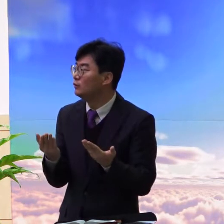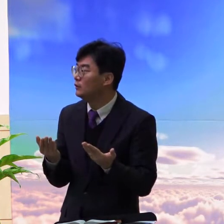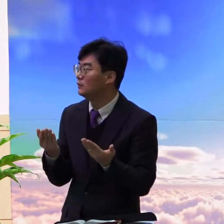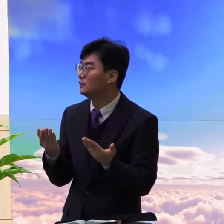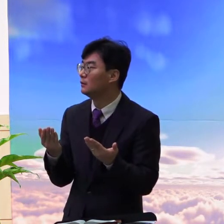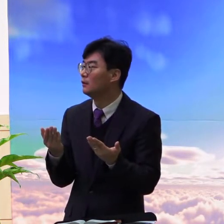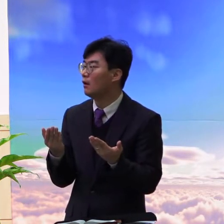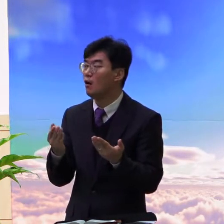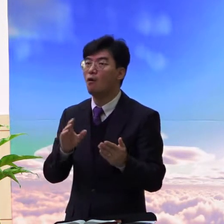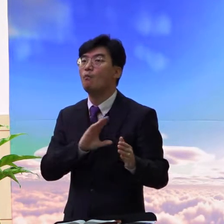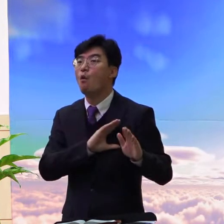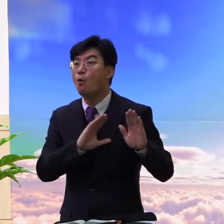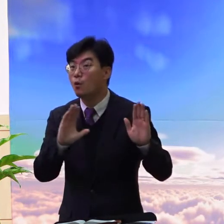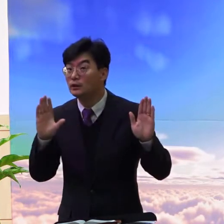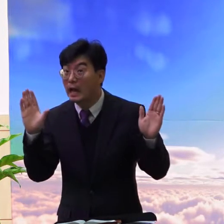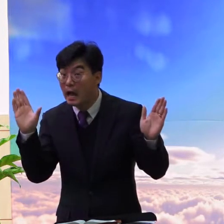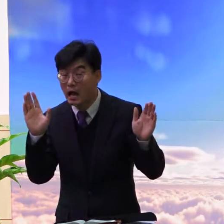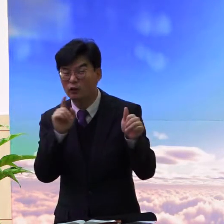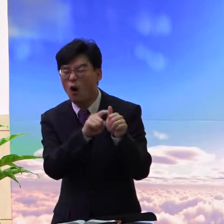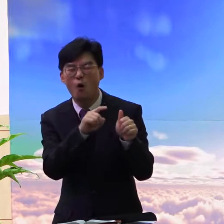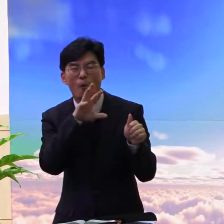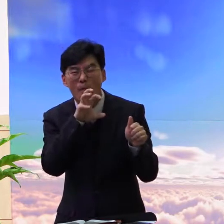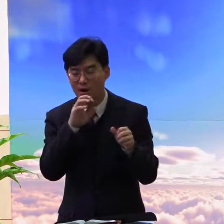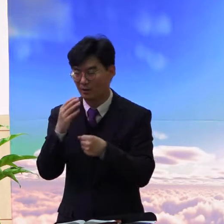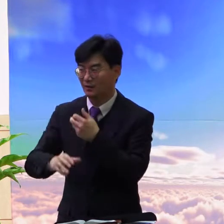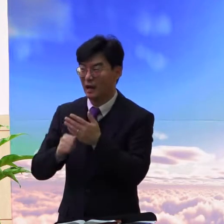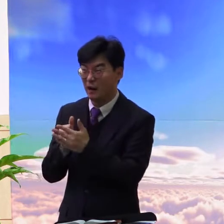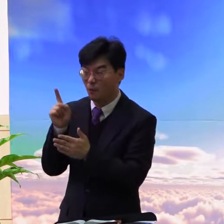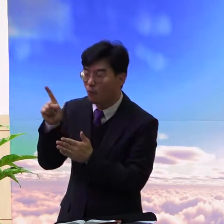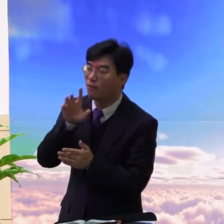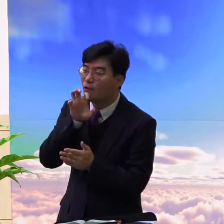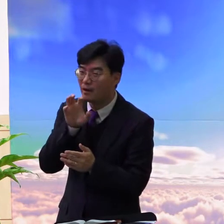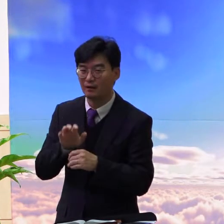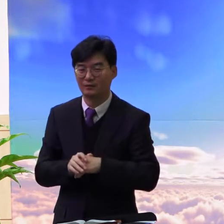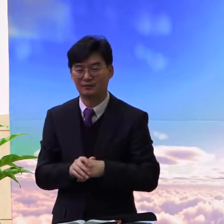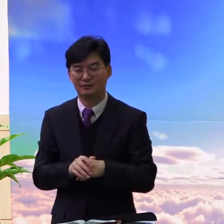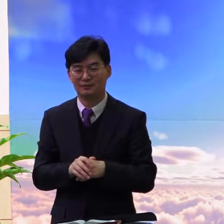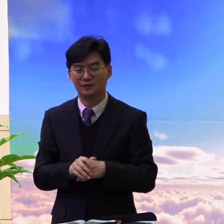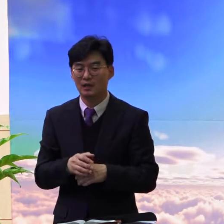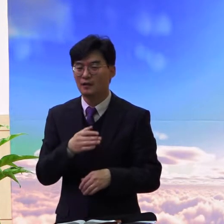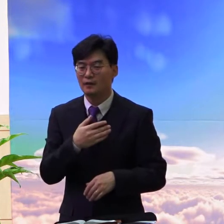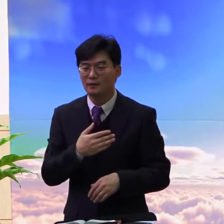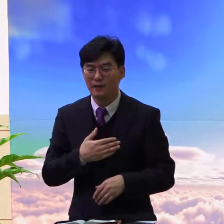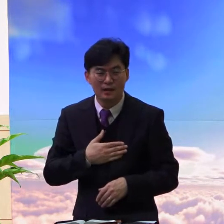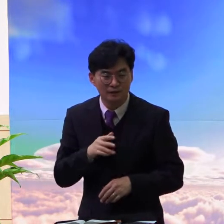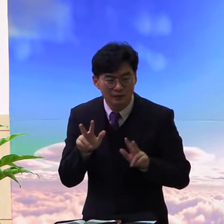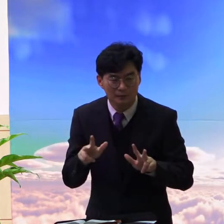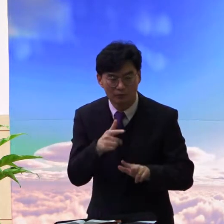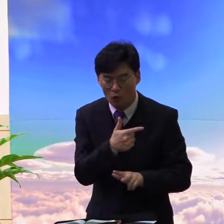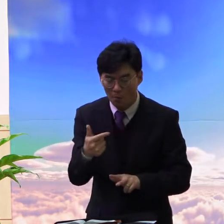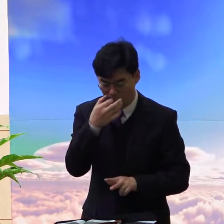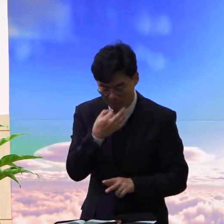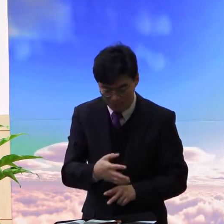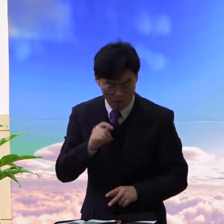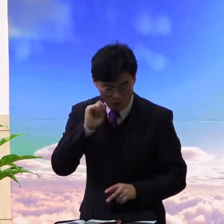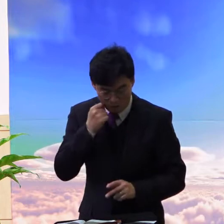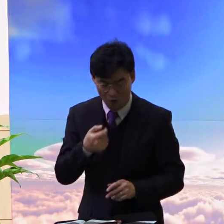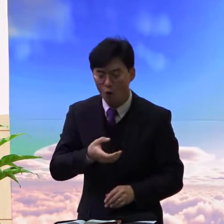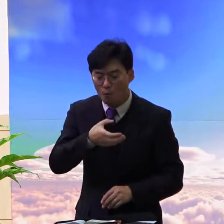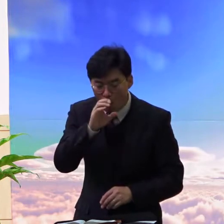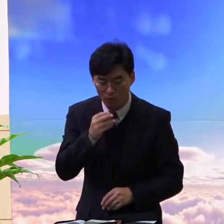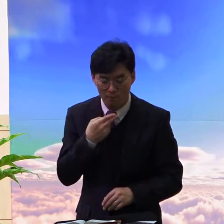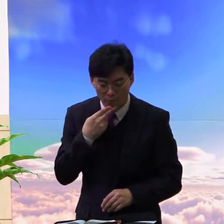헌신했던 모세까지도 원망했습니다. 왜 이 광야에서 우리를 죽게 하느냐? 여기는 먹을 것도 없고 마실